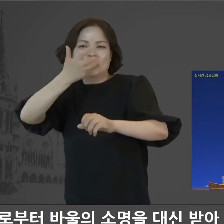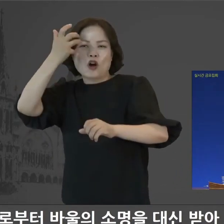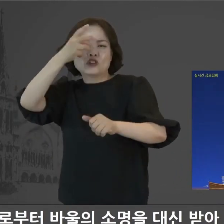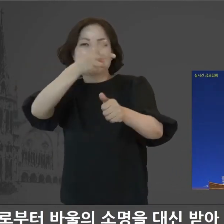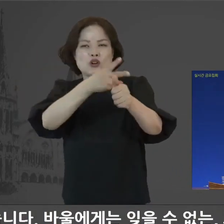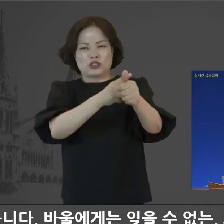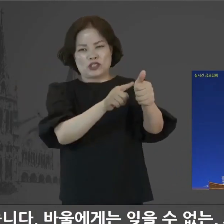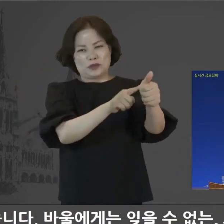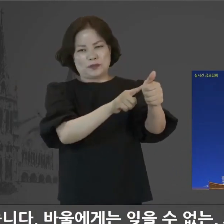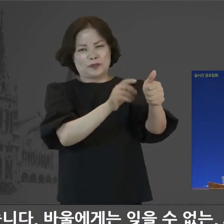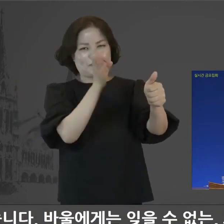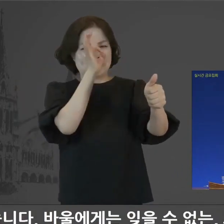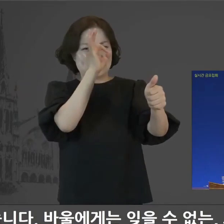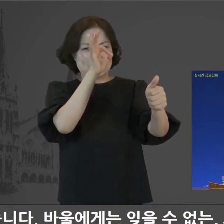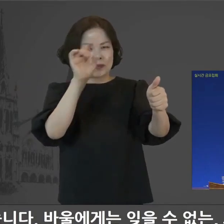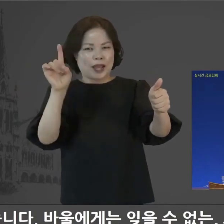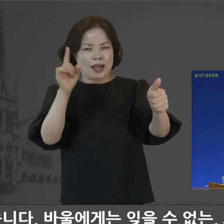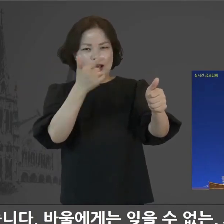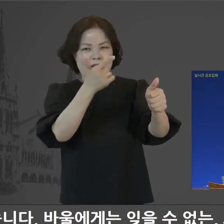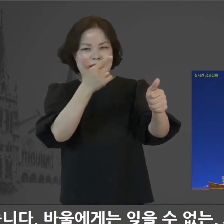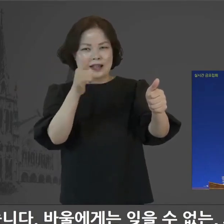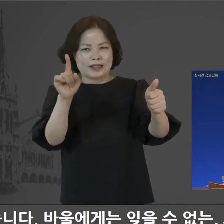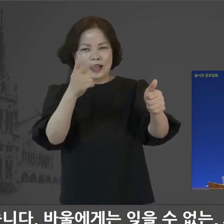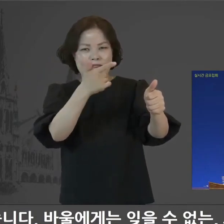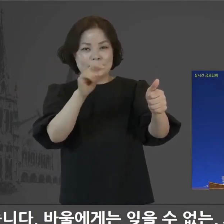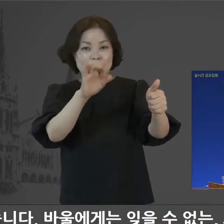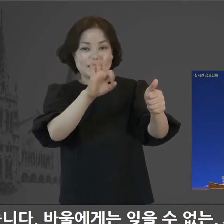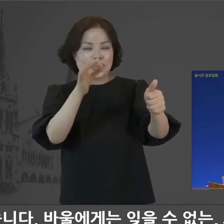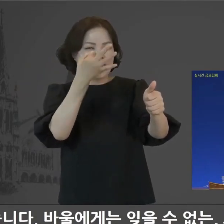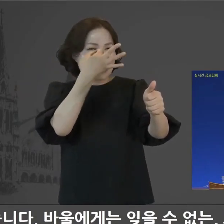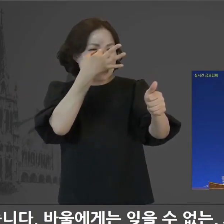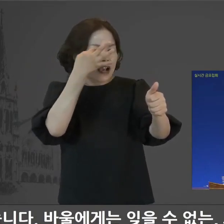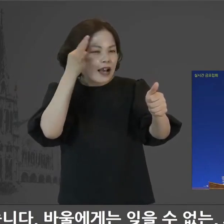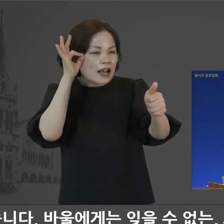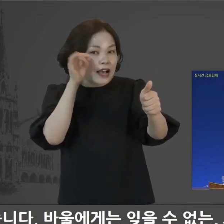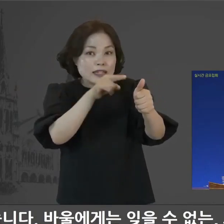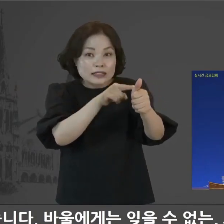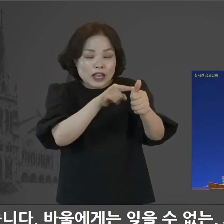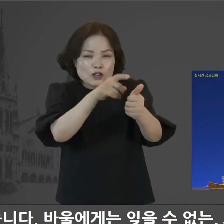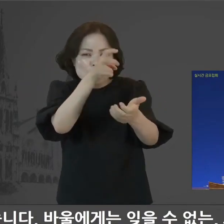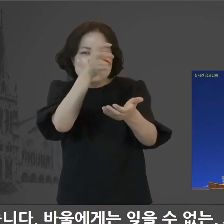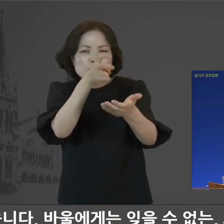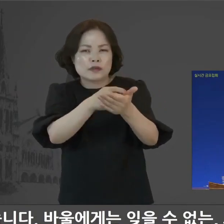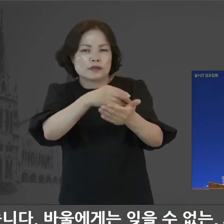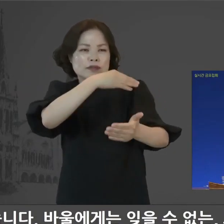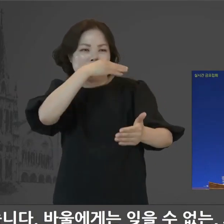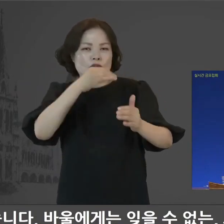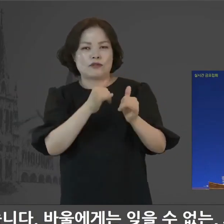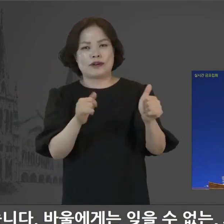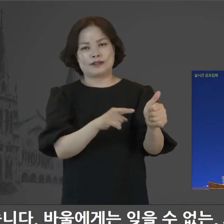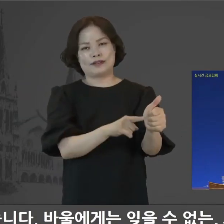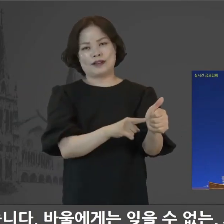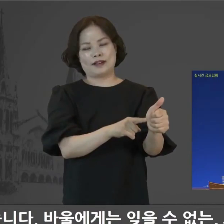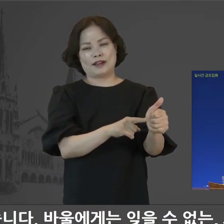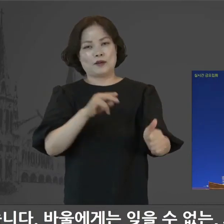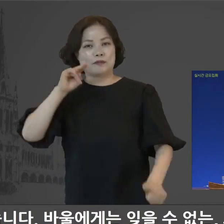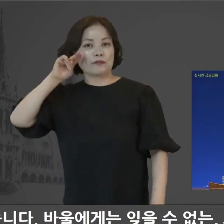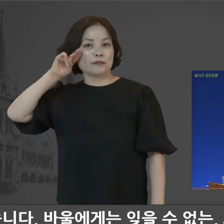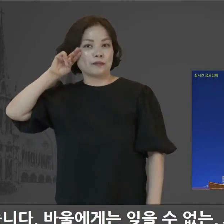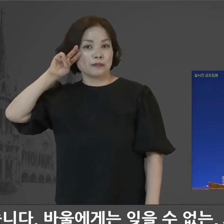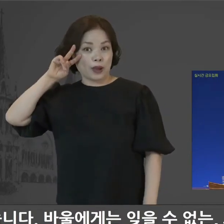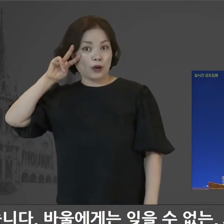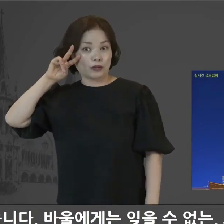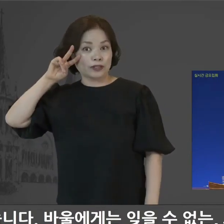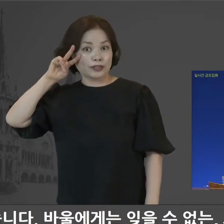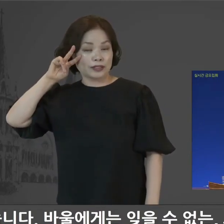분이 아나니아였는데, 이 아나니아가 율법을 따라 경건한 자라, 이렇게 바울이